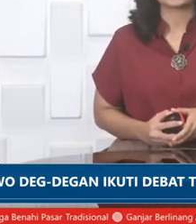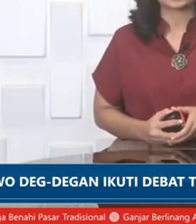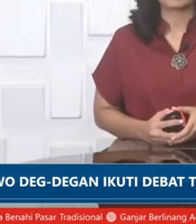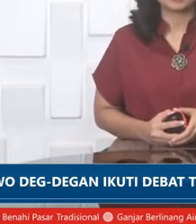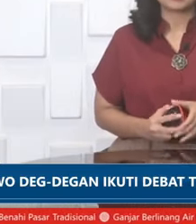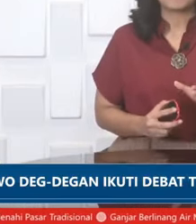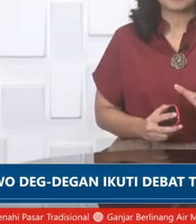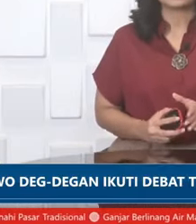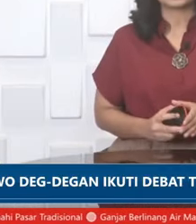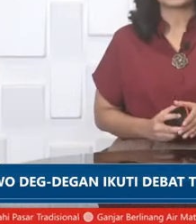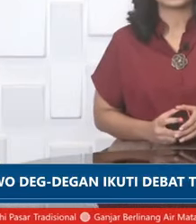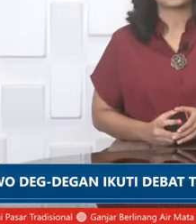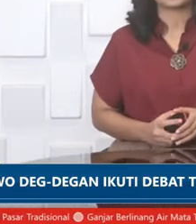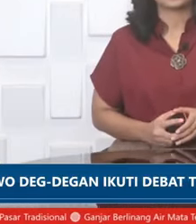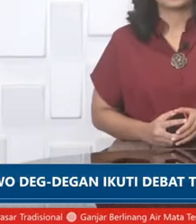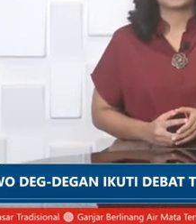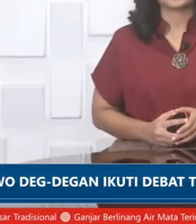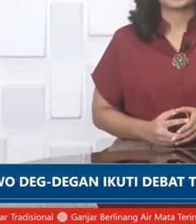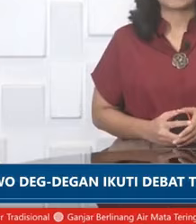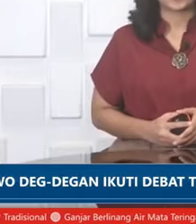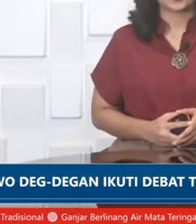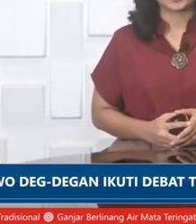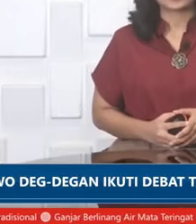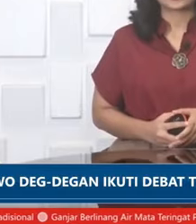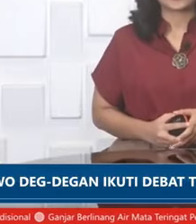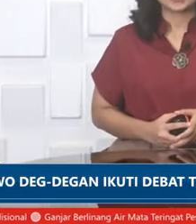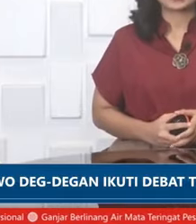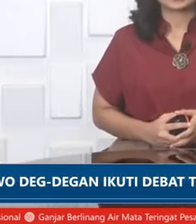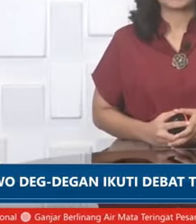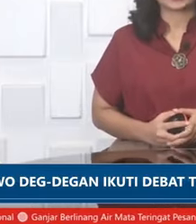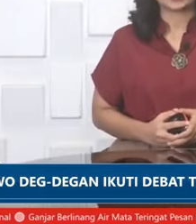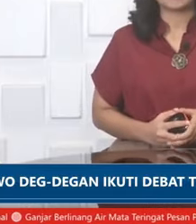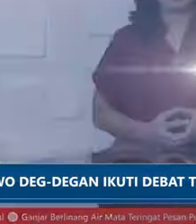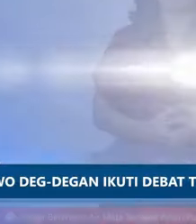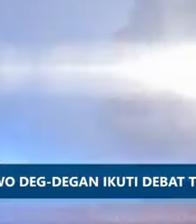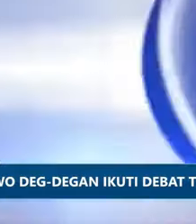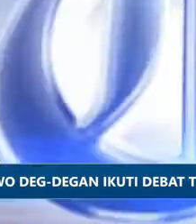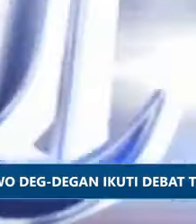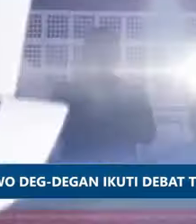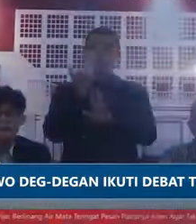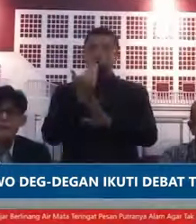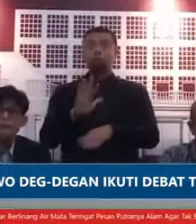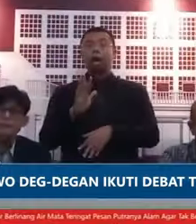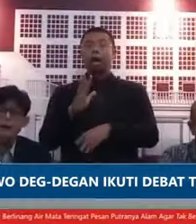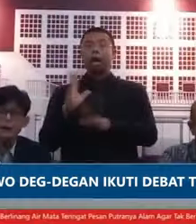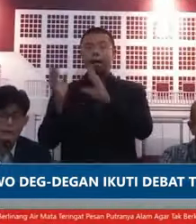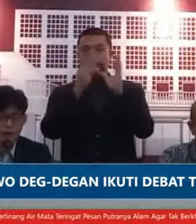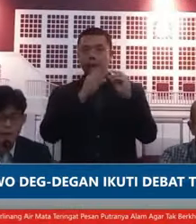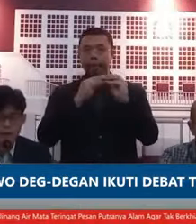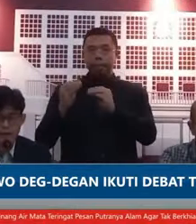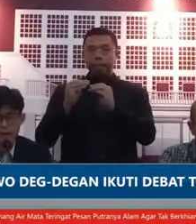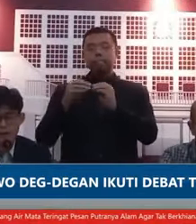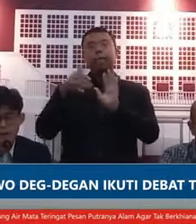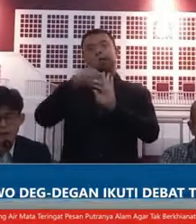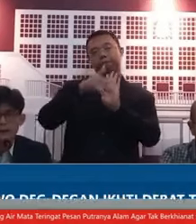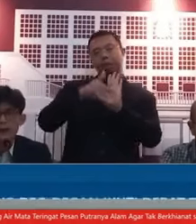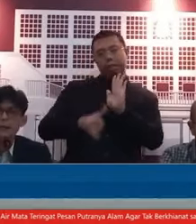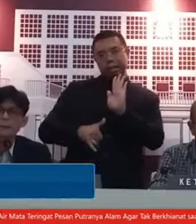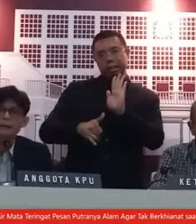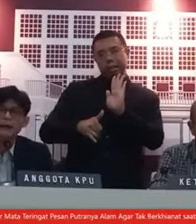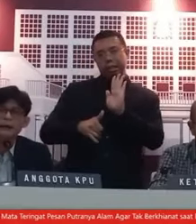atau closing statement masing-masing calon. Komisioner KPWRI Agus Melas dalam keterangan pada Jumat 2 Februari mengatakan,